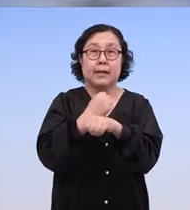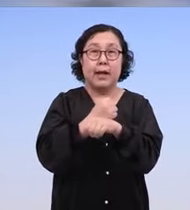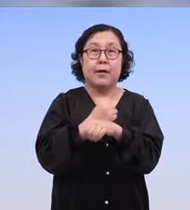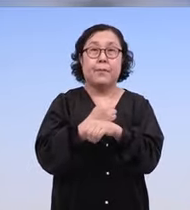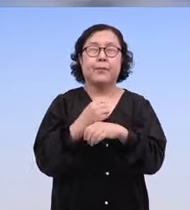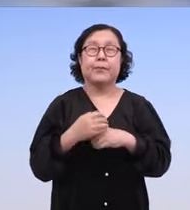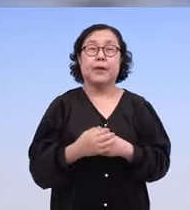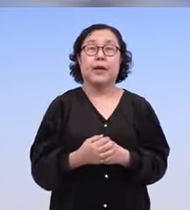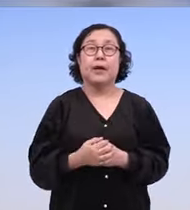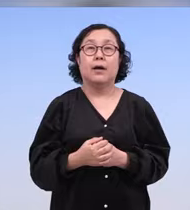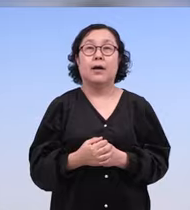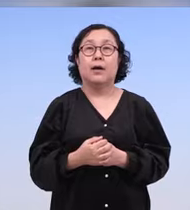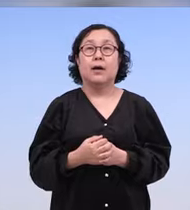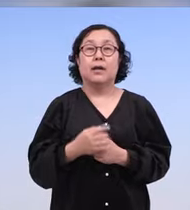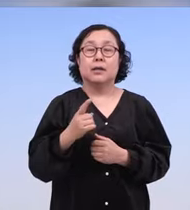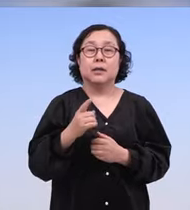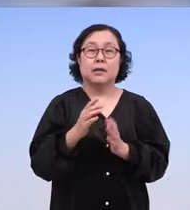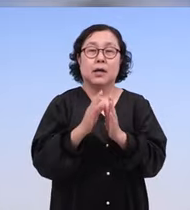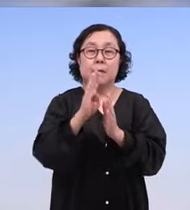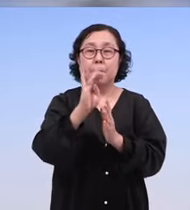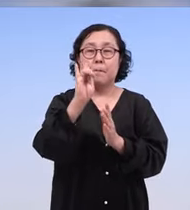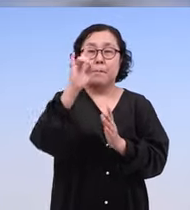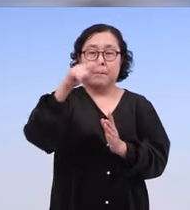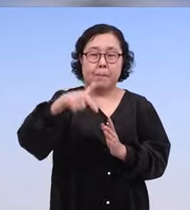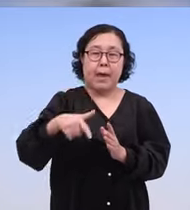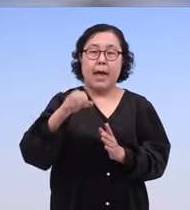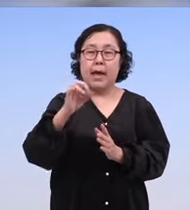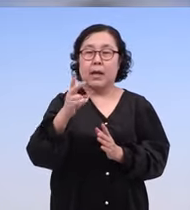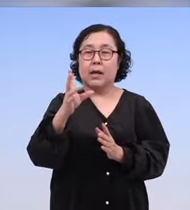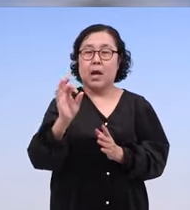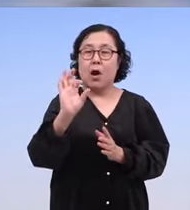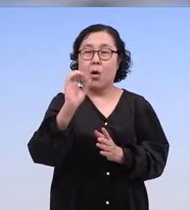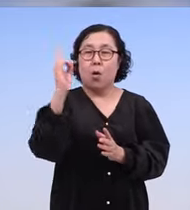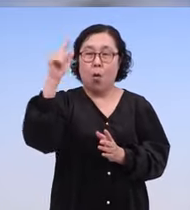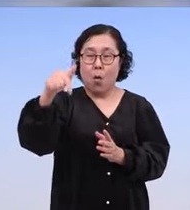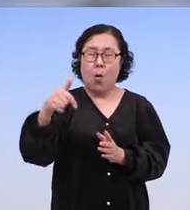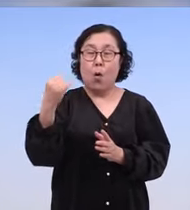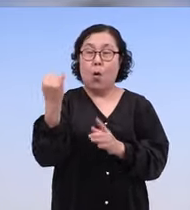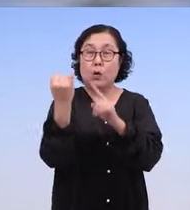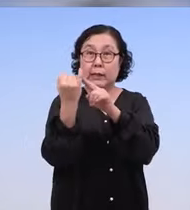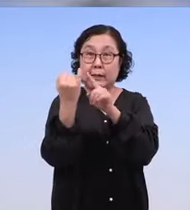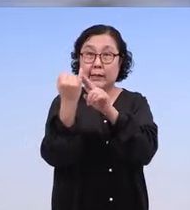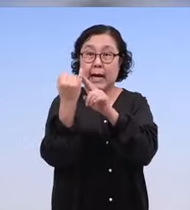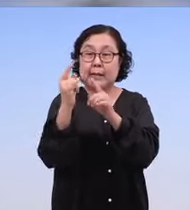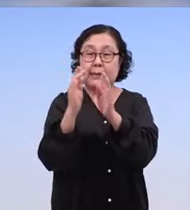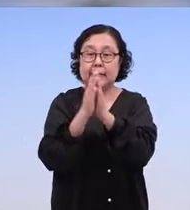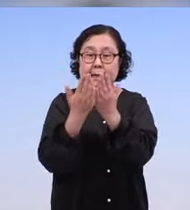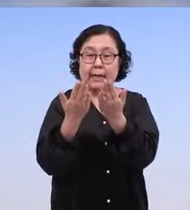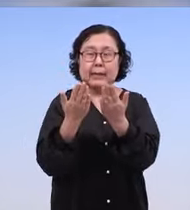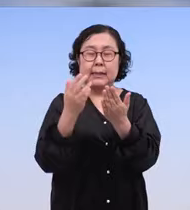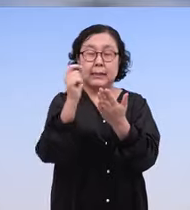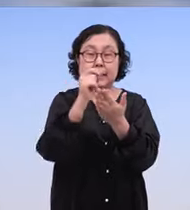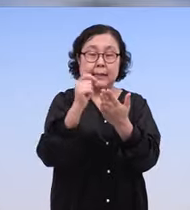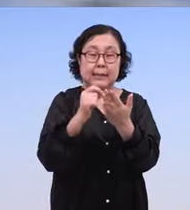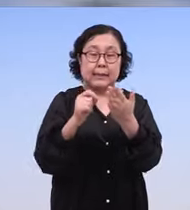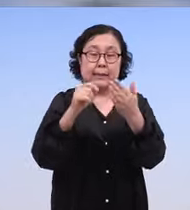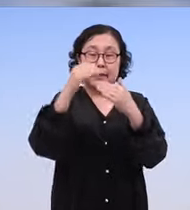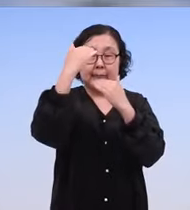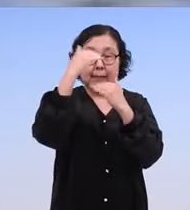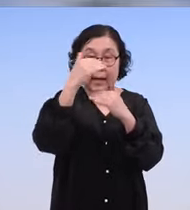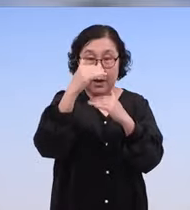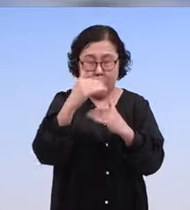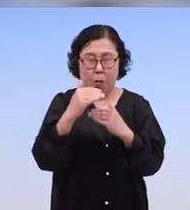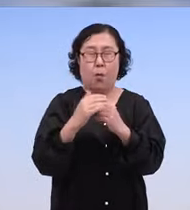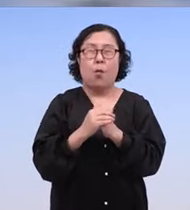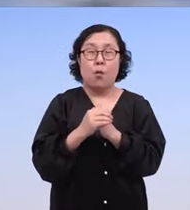받았는데요. 그 소설가 백영옥 씨가 왜 이 빨강머리 앤이 하는 말이라는 책을 쓰게 됐는지 그